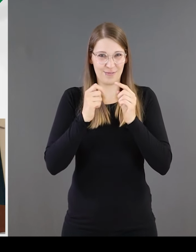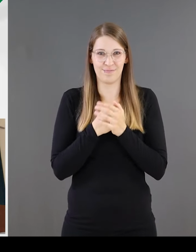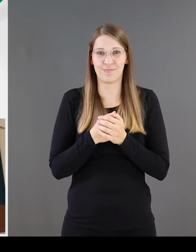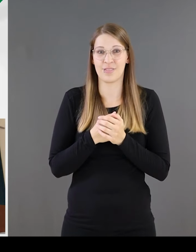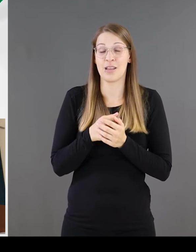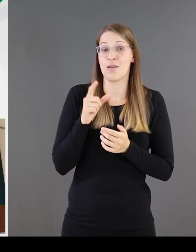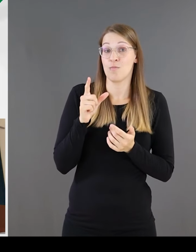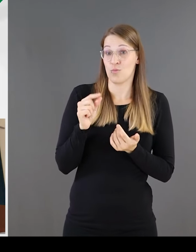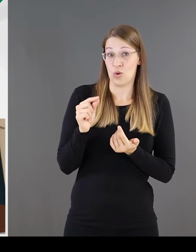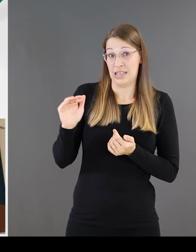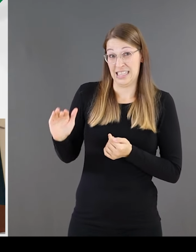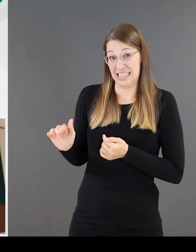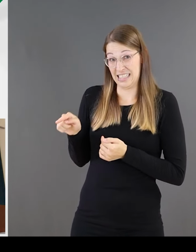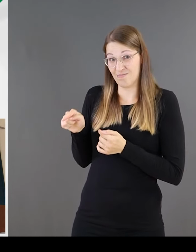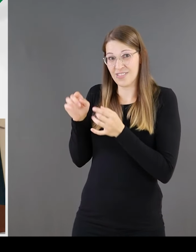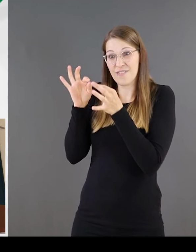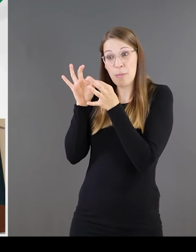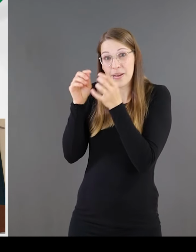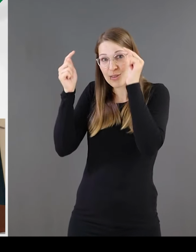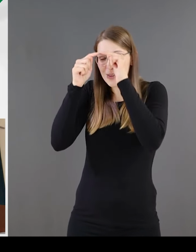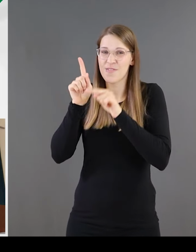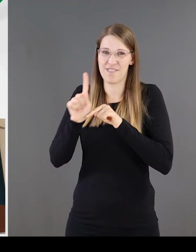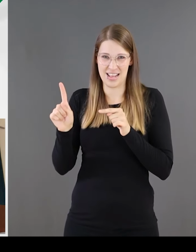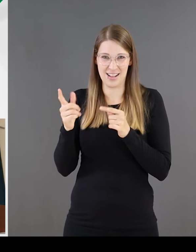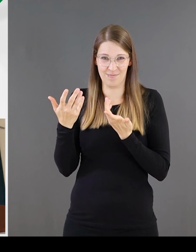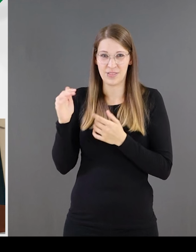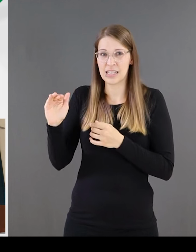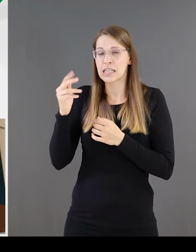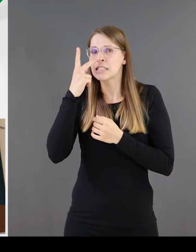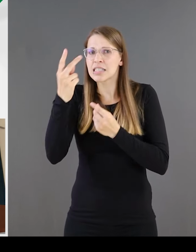etwas, erlebt etwas und ist sofort seinen Gefühlen ausgeliefert.